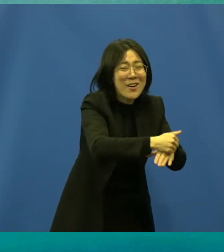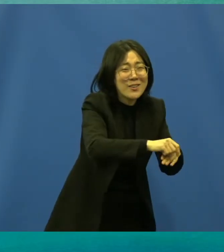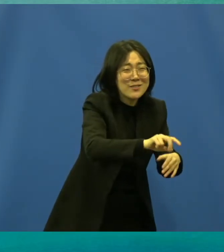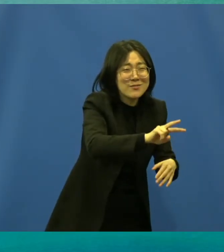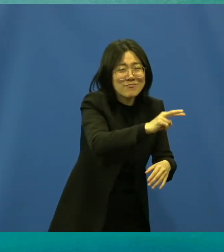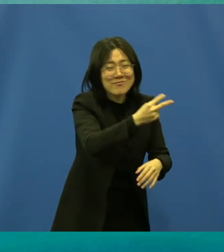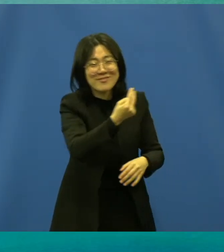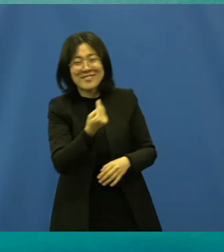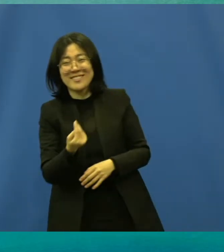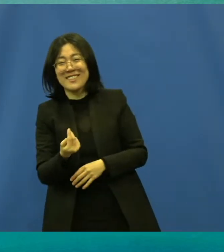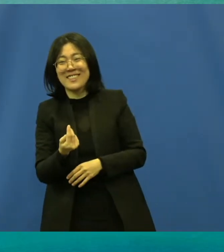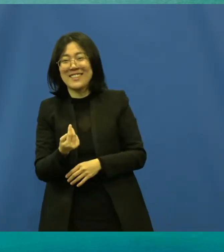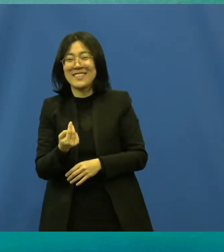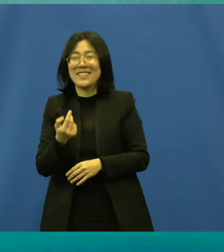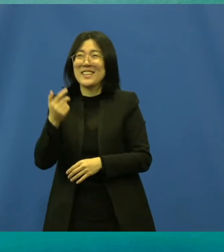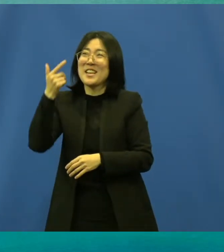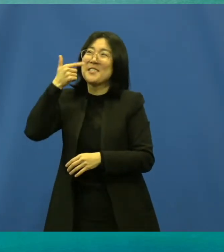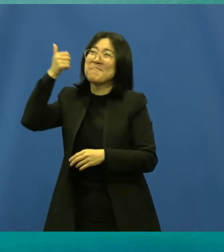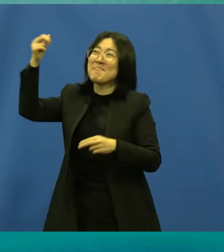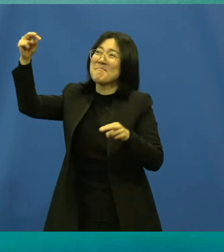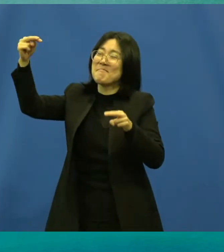것이죠.